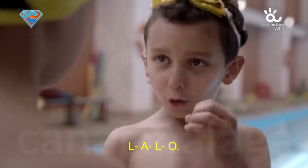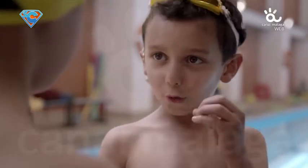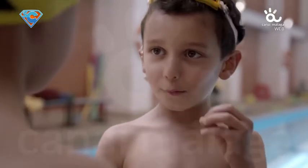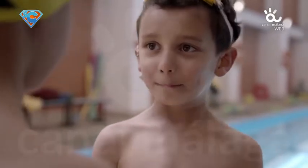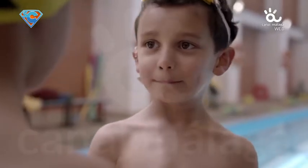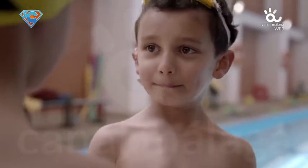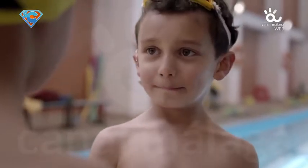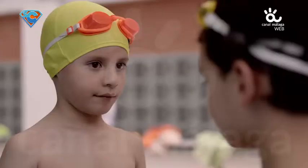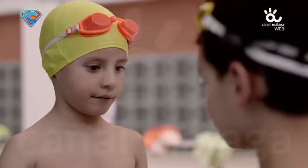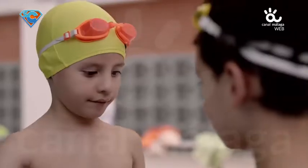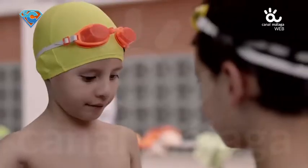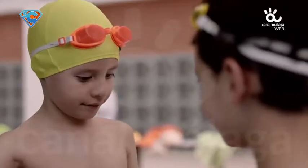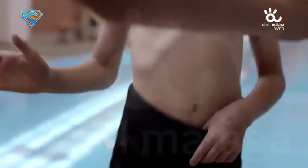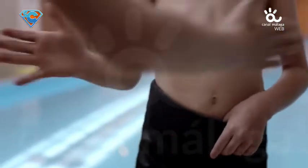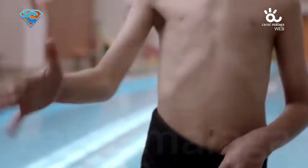es